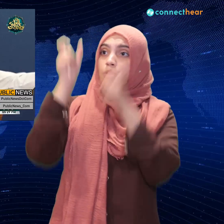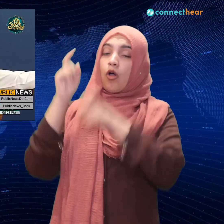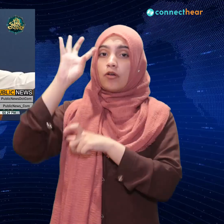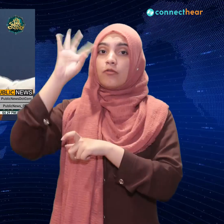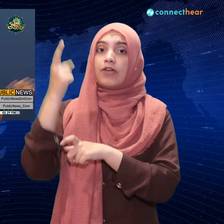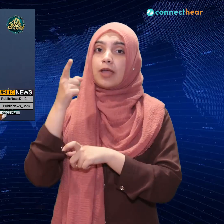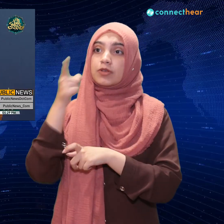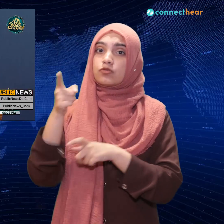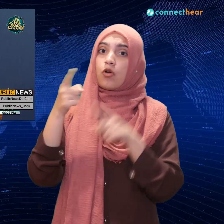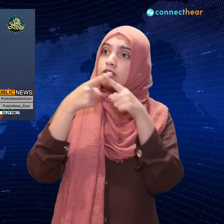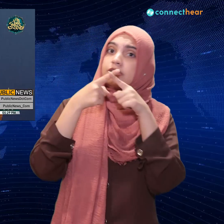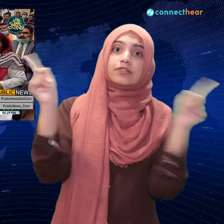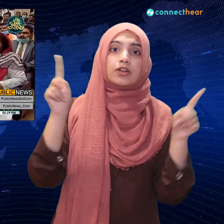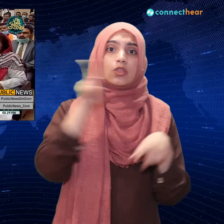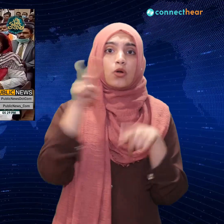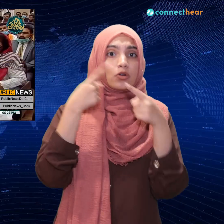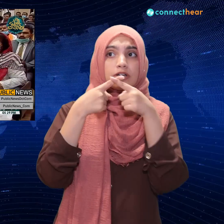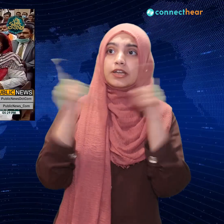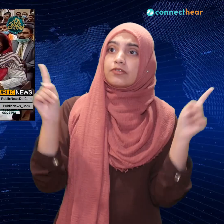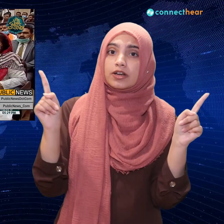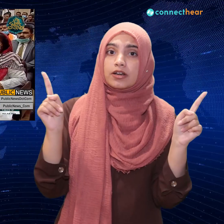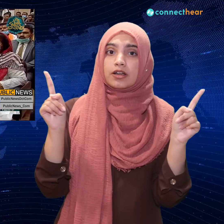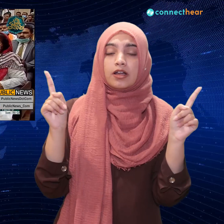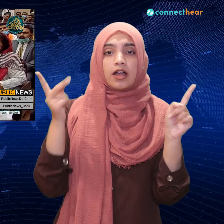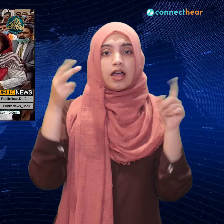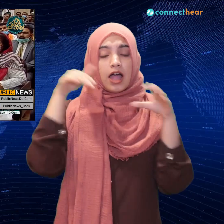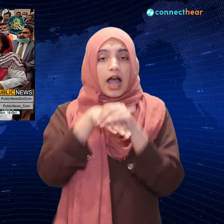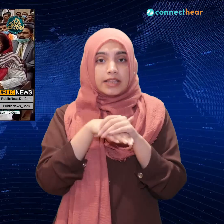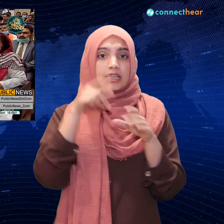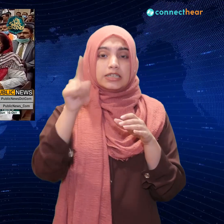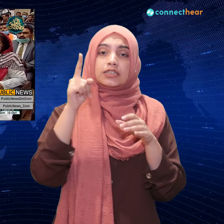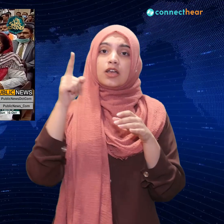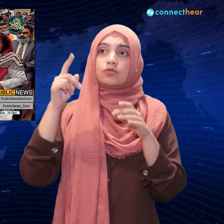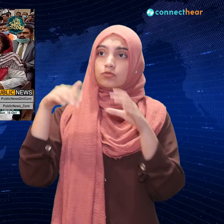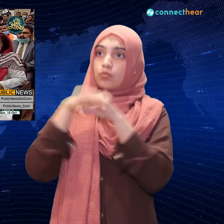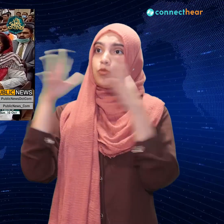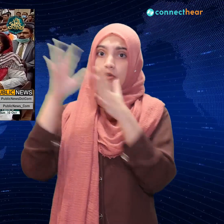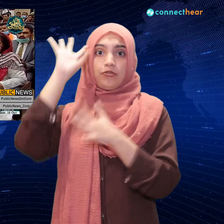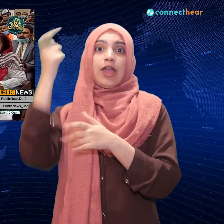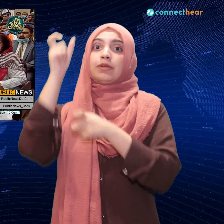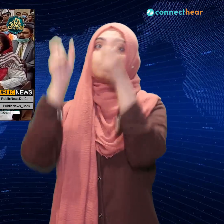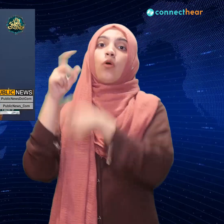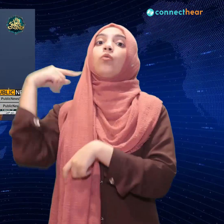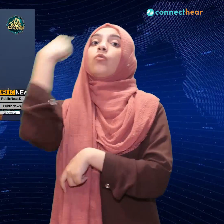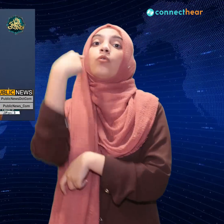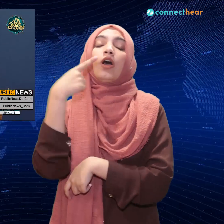میں زمین آسمان کا فرق تھا۔ جو رول ماڈلز تھے وہ فلم ایکٹرز تھے،